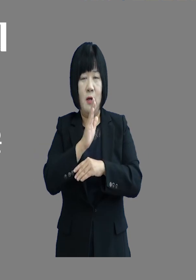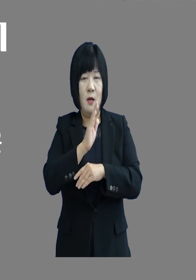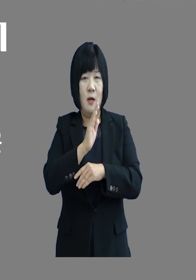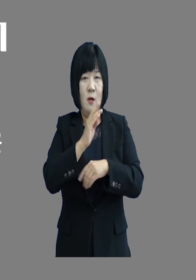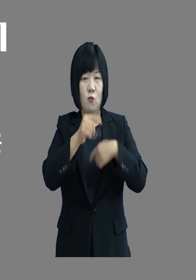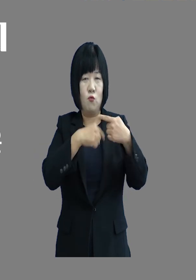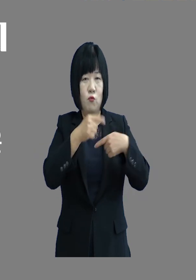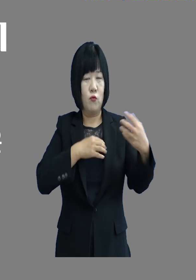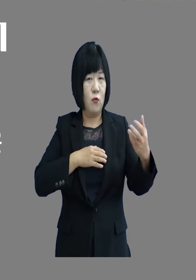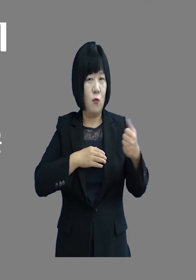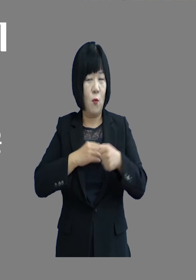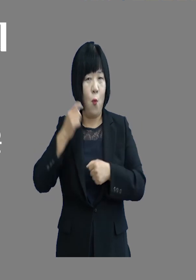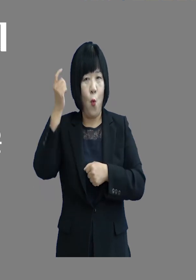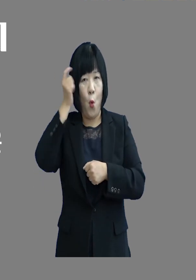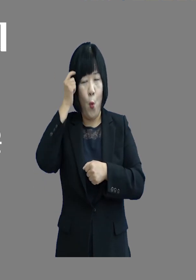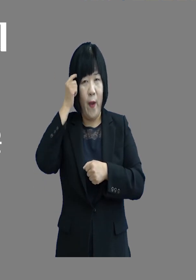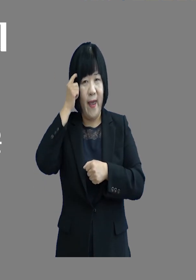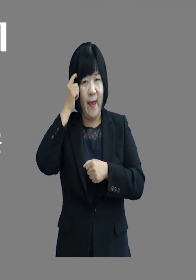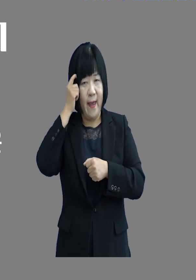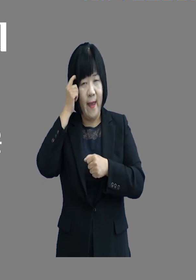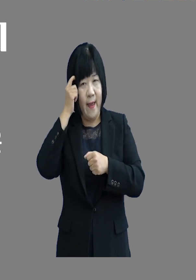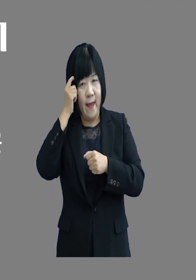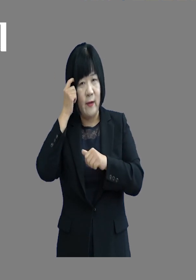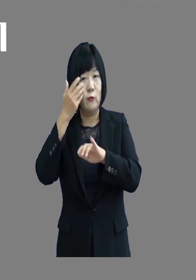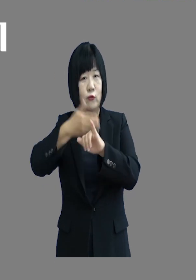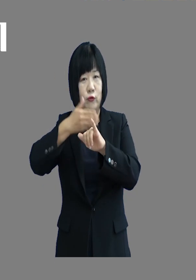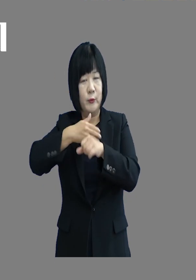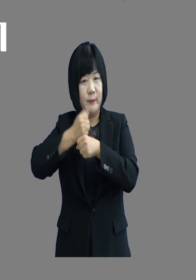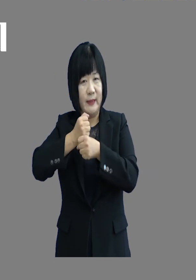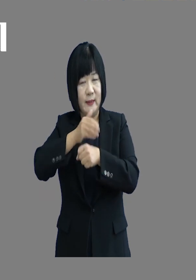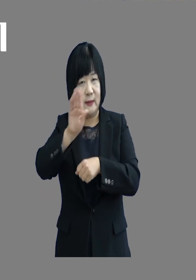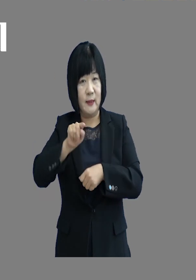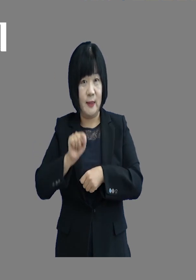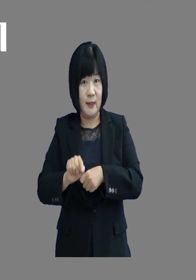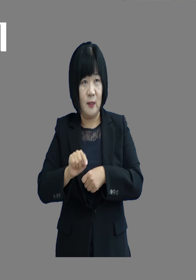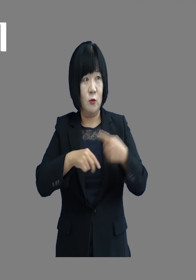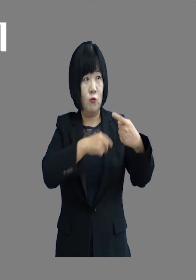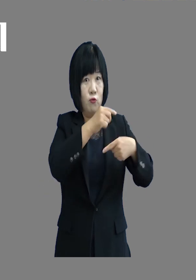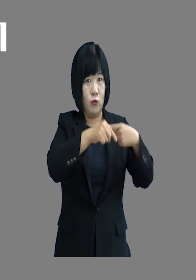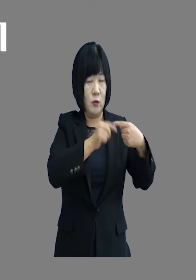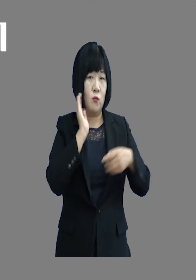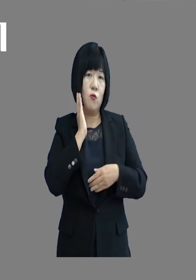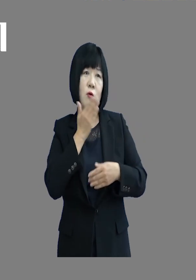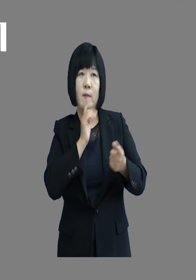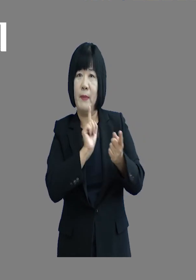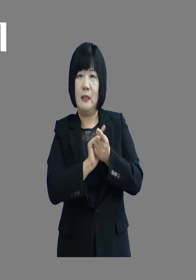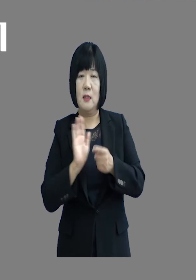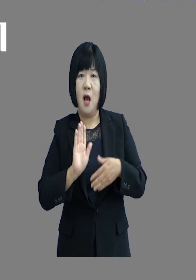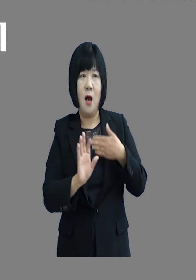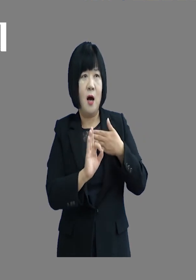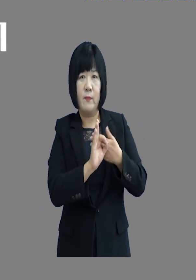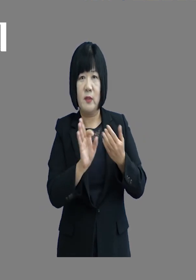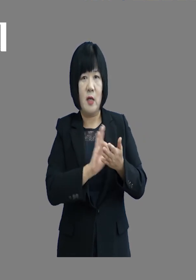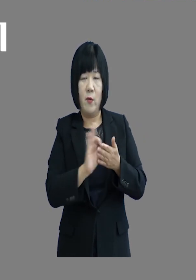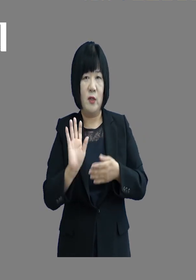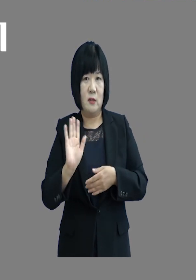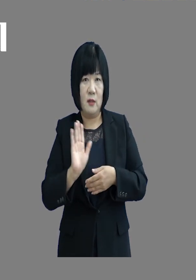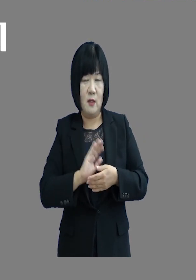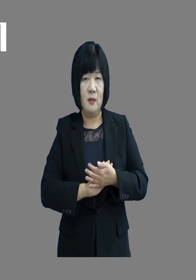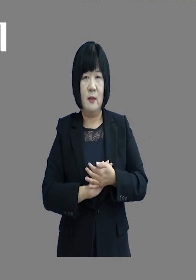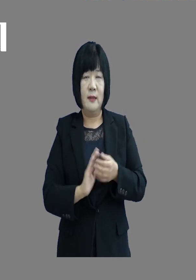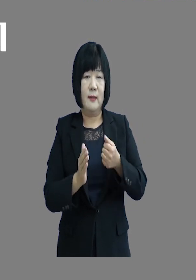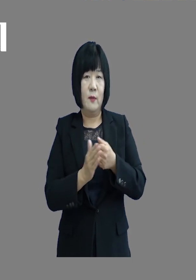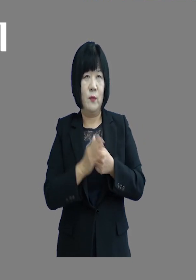수어를 가지고 콘텐츠를 만들기 시작했을까요? 수어는 농인을 만나지 않으면 잘 사용을 안 하게 되죠. 그래서